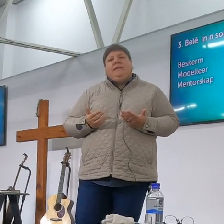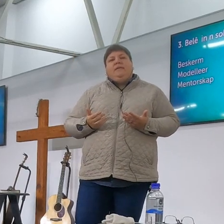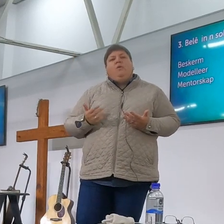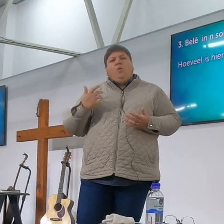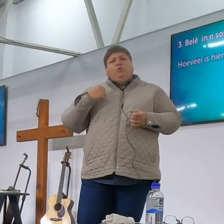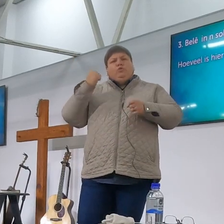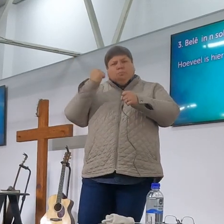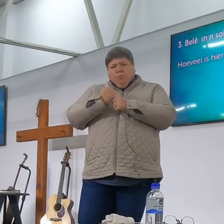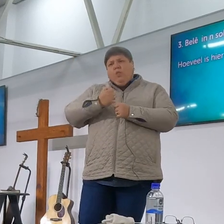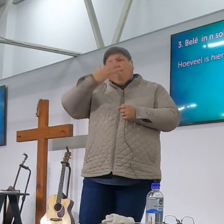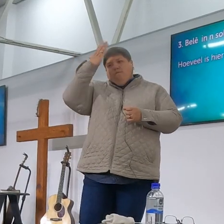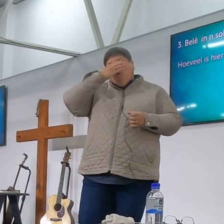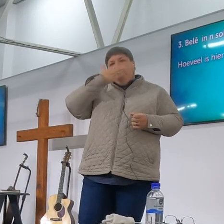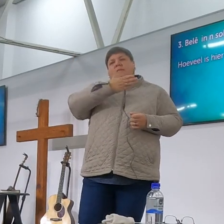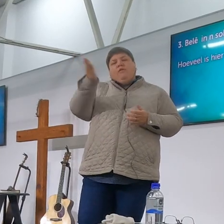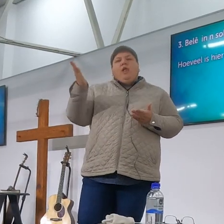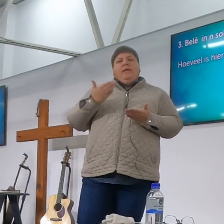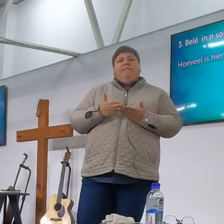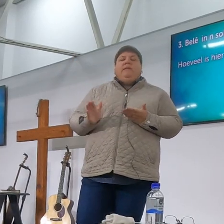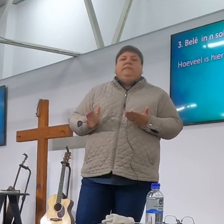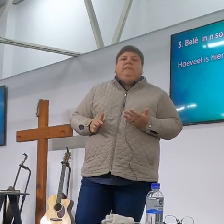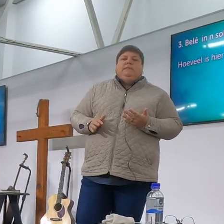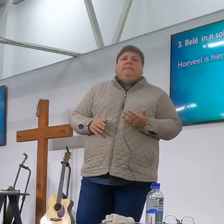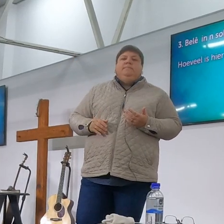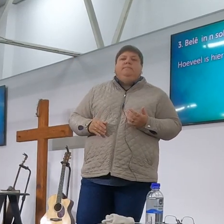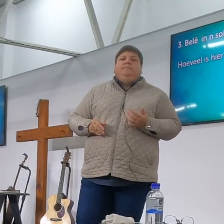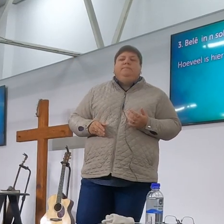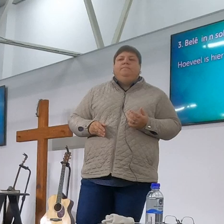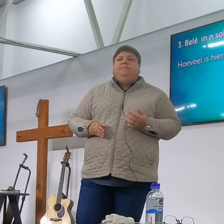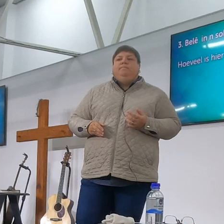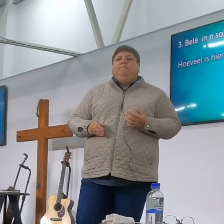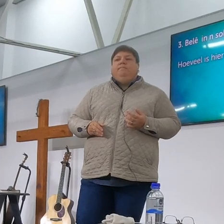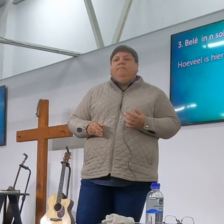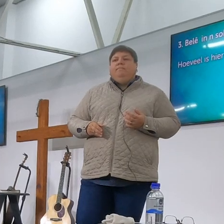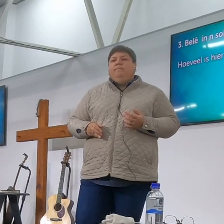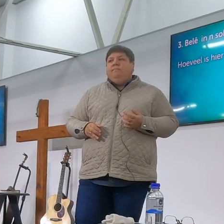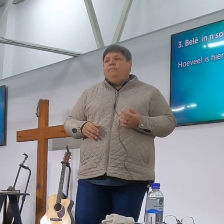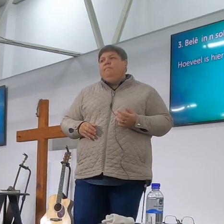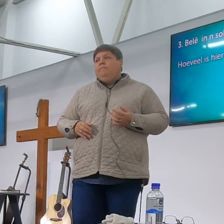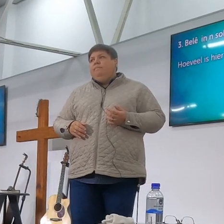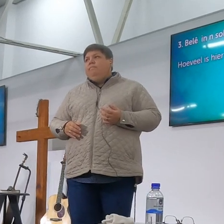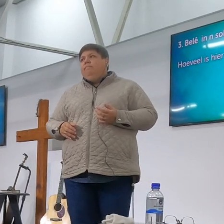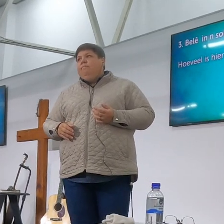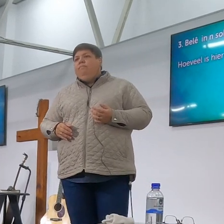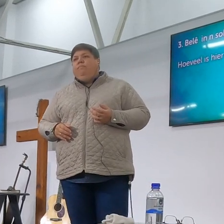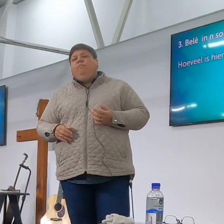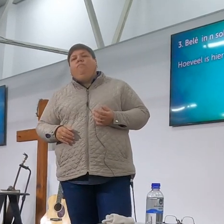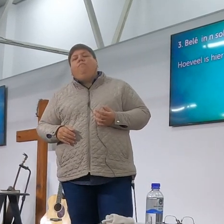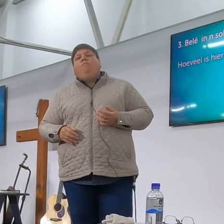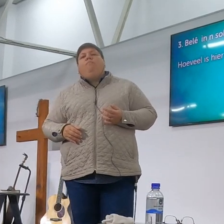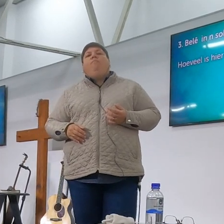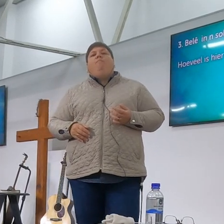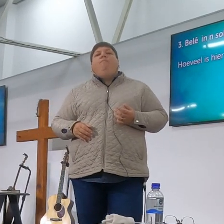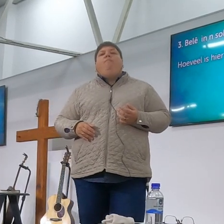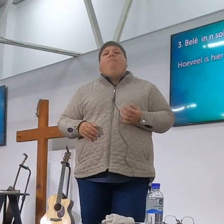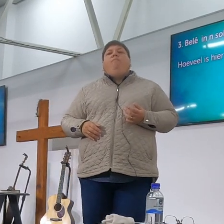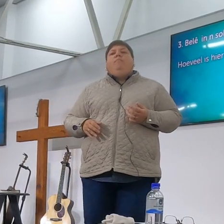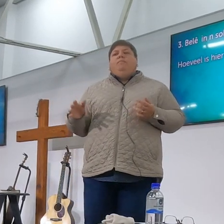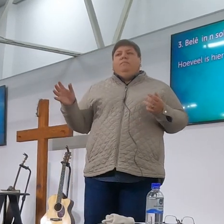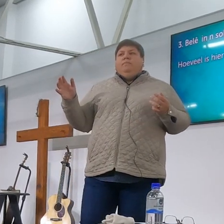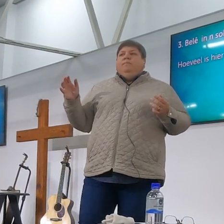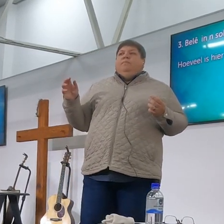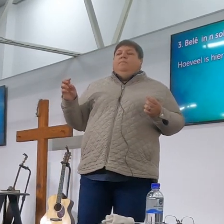daai mentorskap vir hulle gee. So, ons het nou gevra, ons het nou die hande opgesteek van die jong mense wat hier was. Ons het hulle